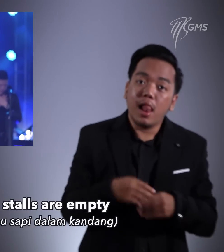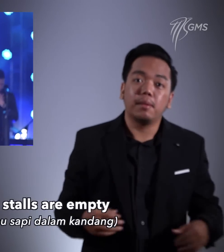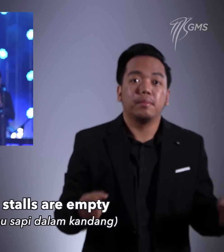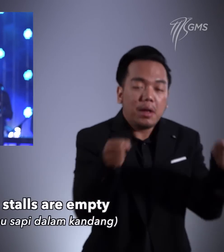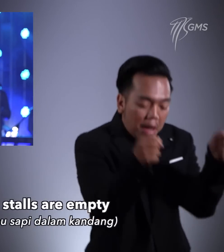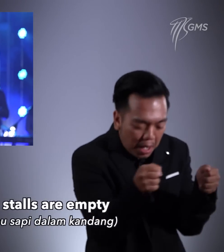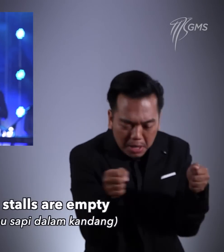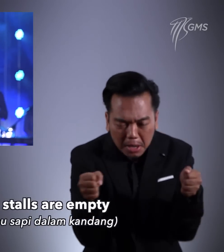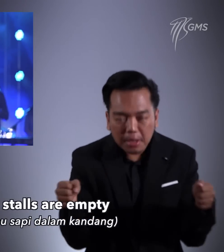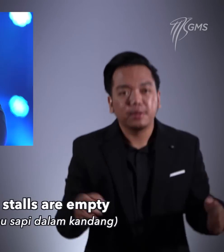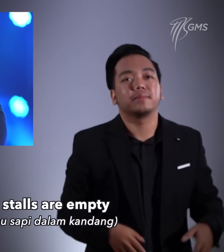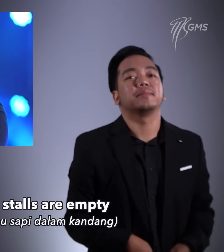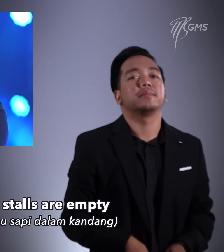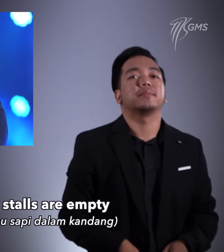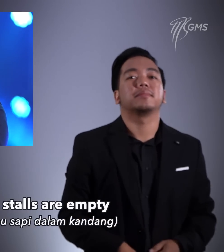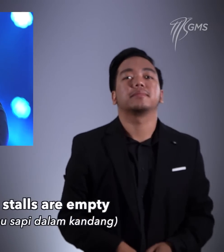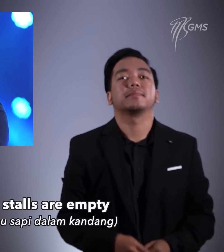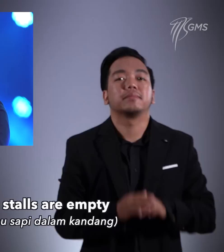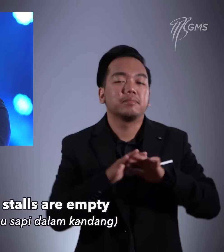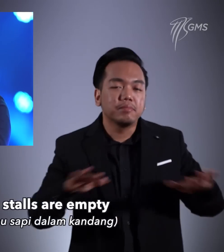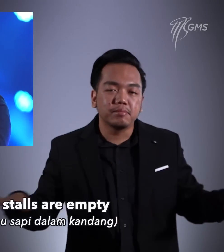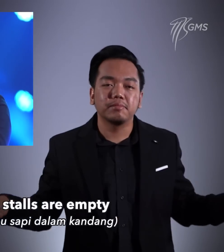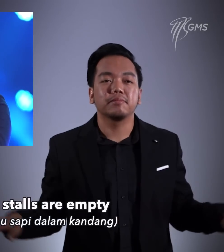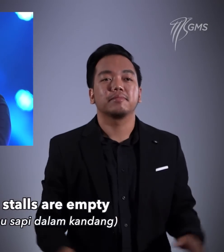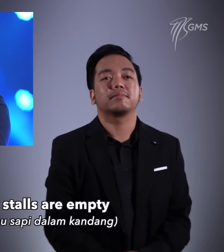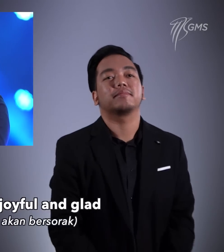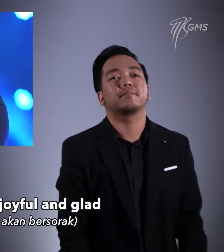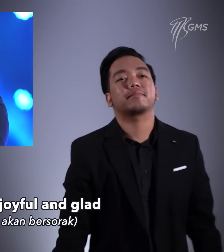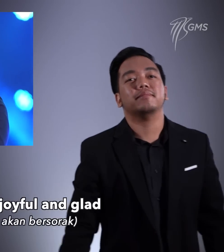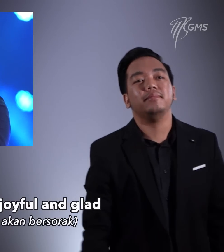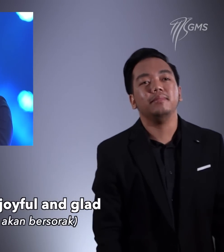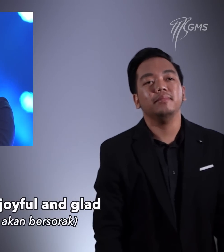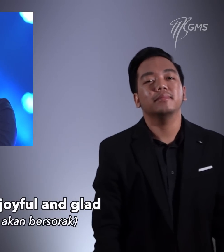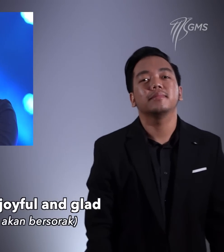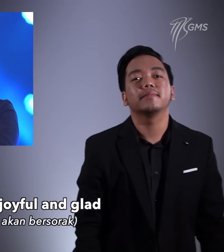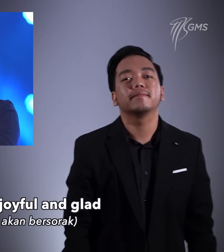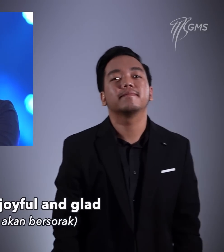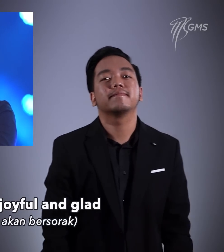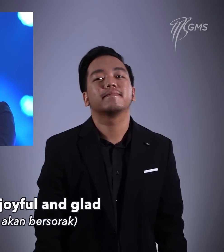stalls are empty.